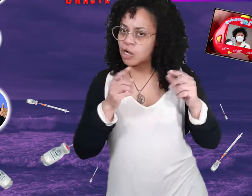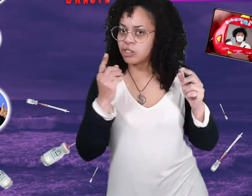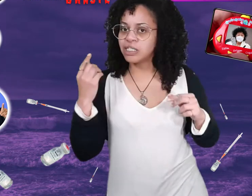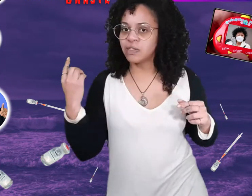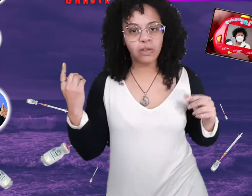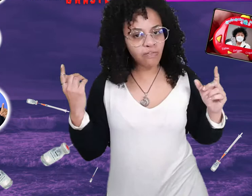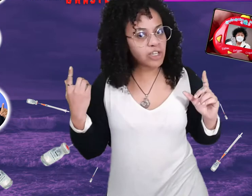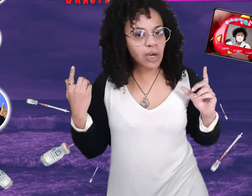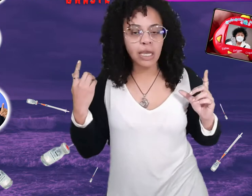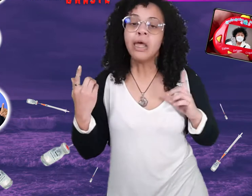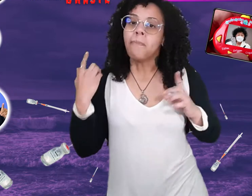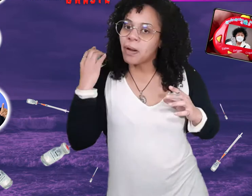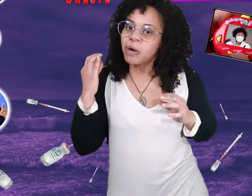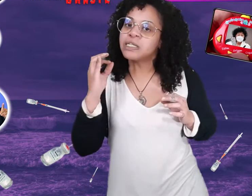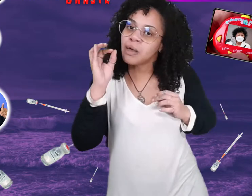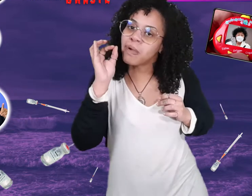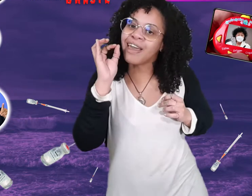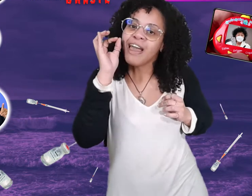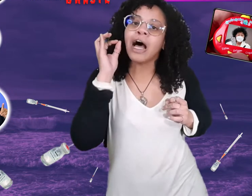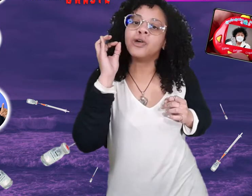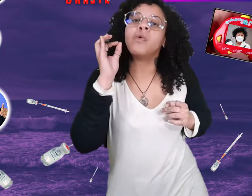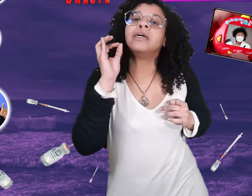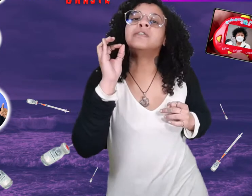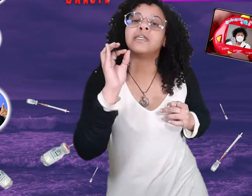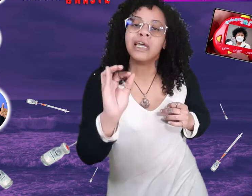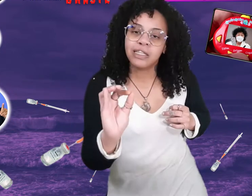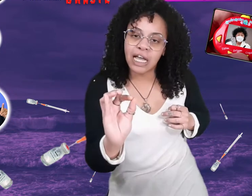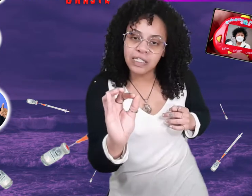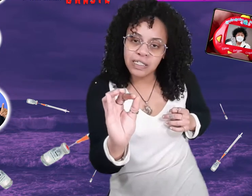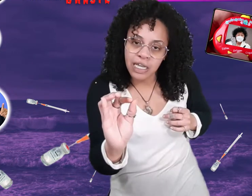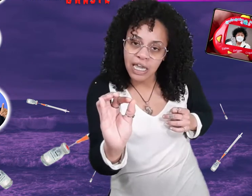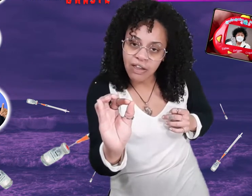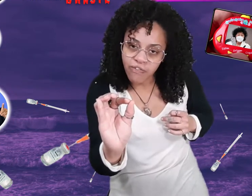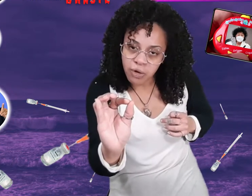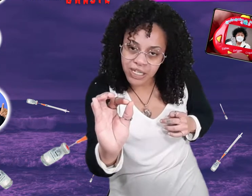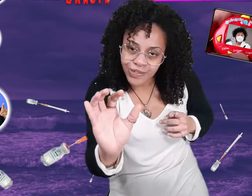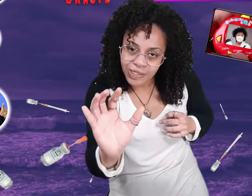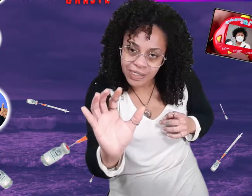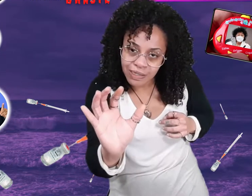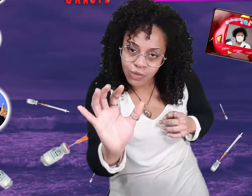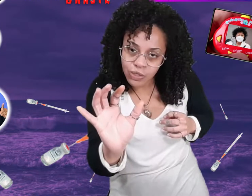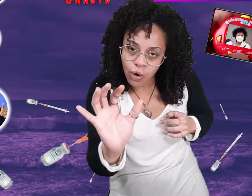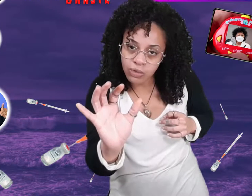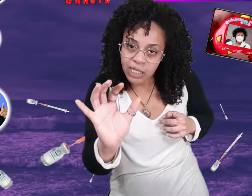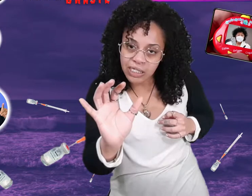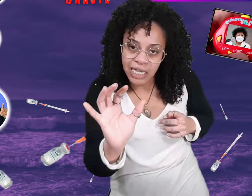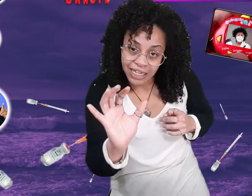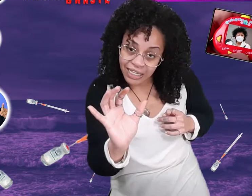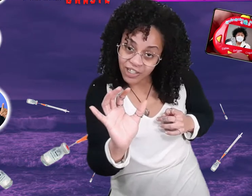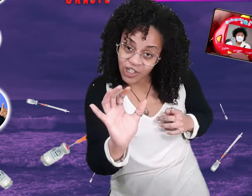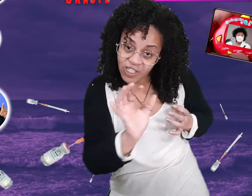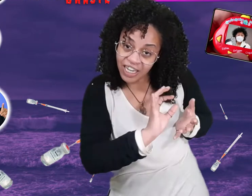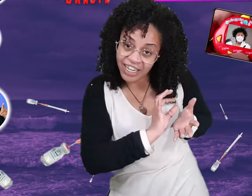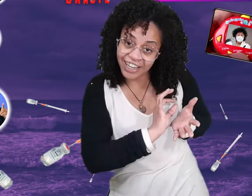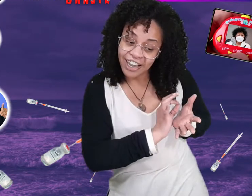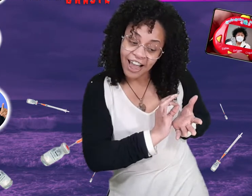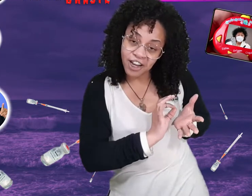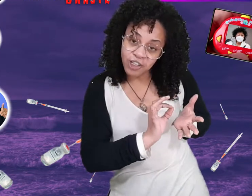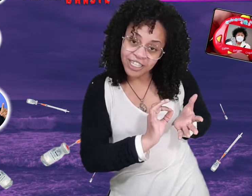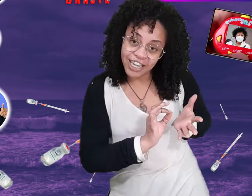coisa, vocês voltam o vídeo aí pra perceber a nuance das informações que são soltas e que a gente tem que ir